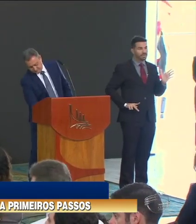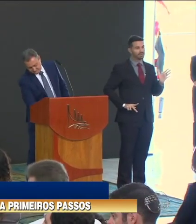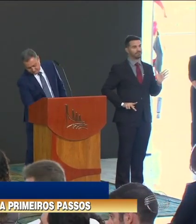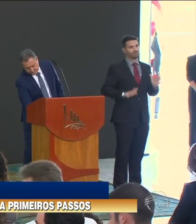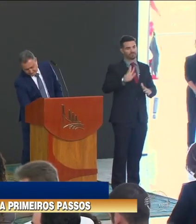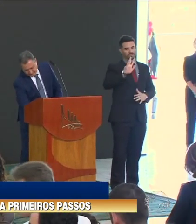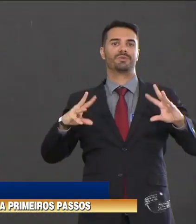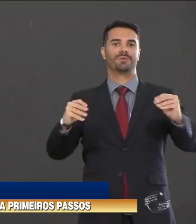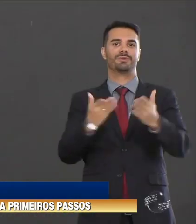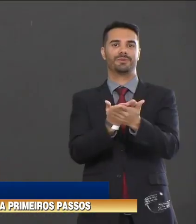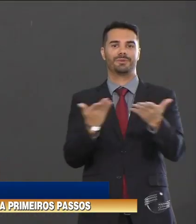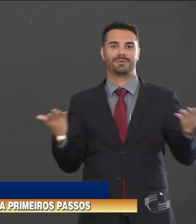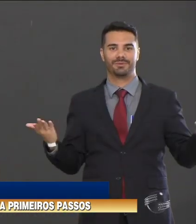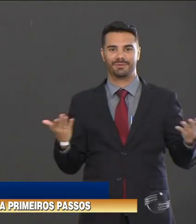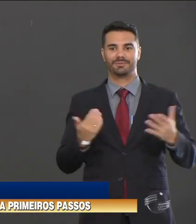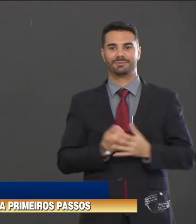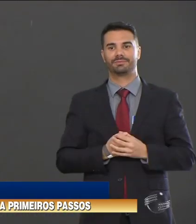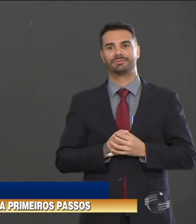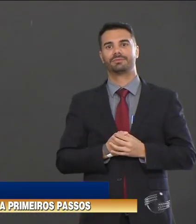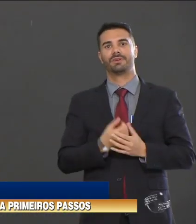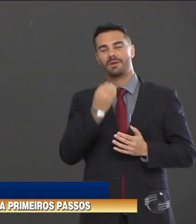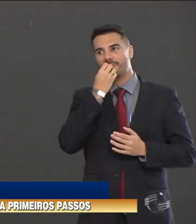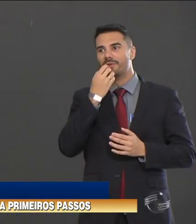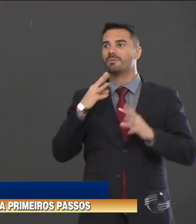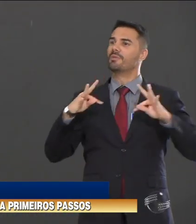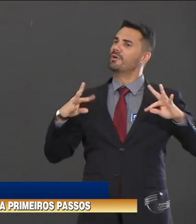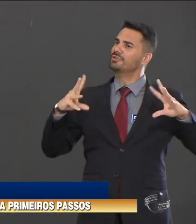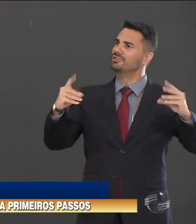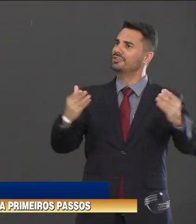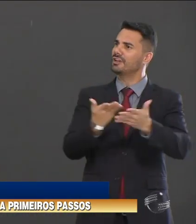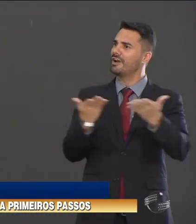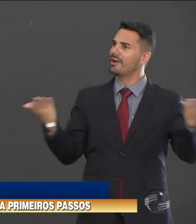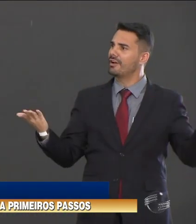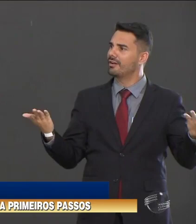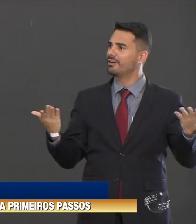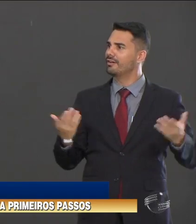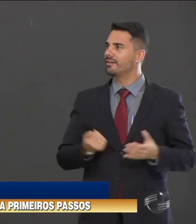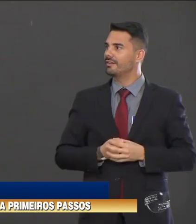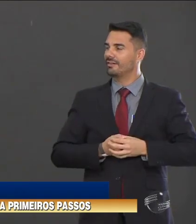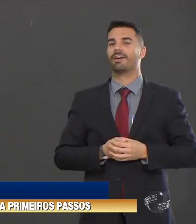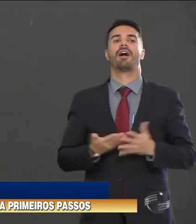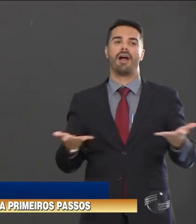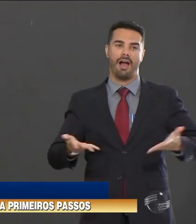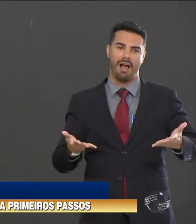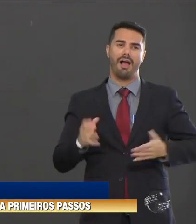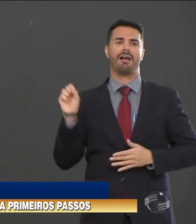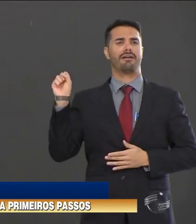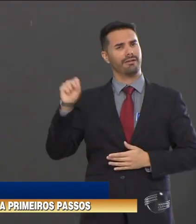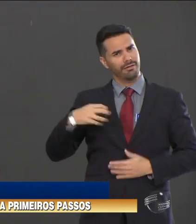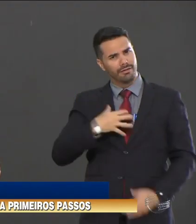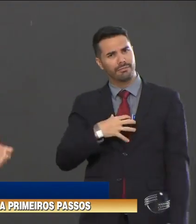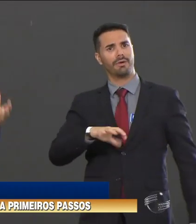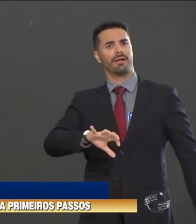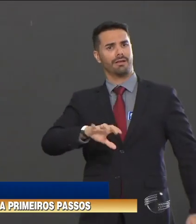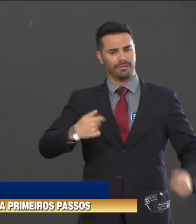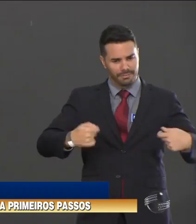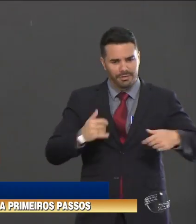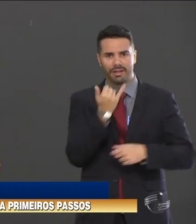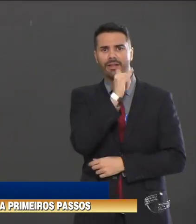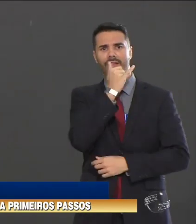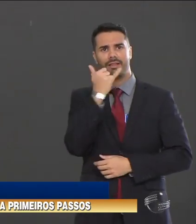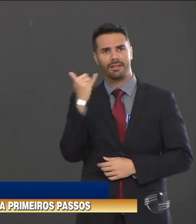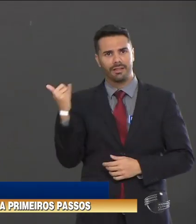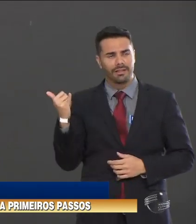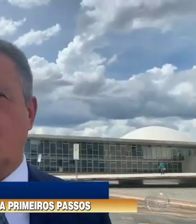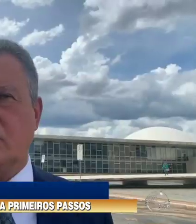gestões petistas anteriores. Um dos primeiros atos do ministro recém-empossado foi a exoneração de servidores com cargos de